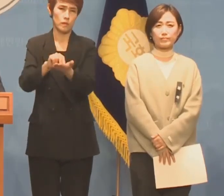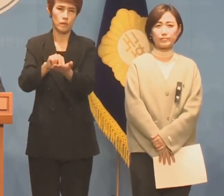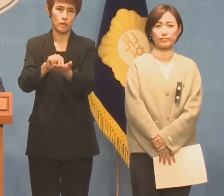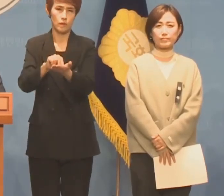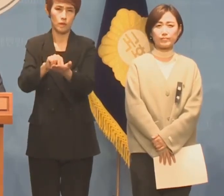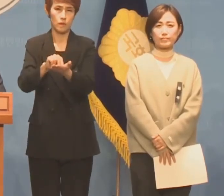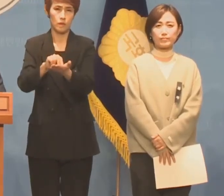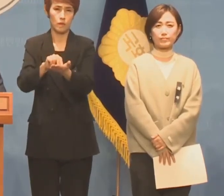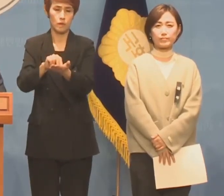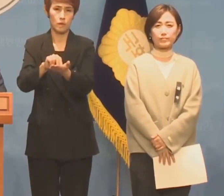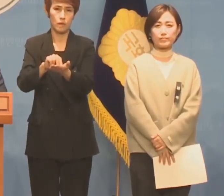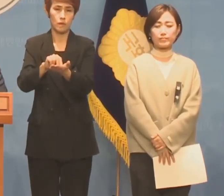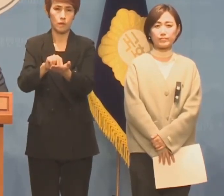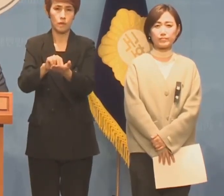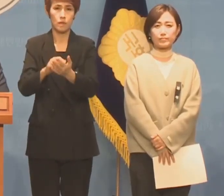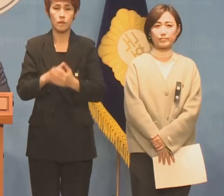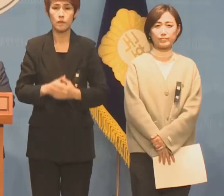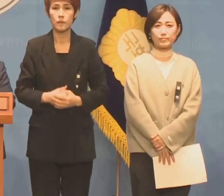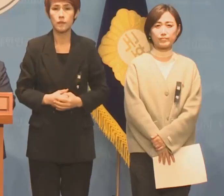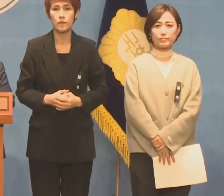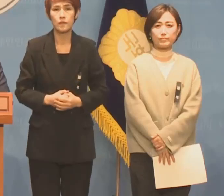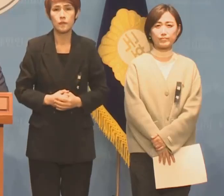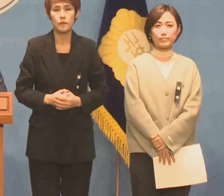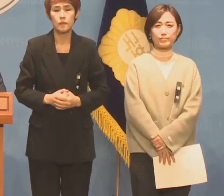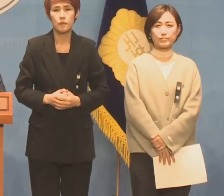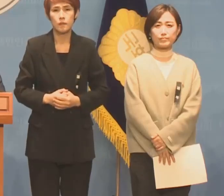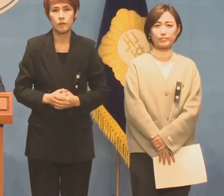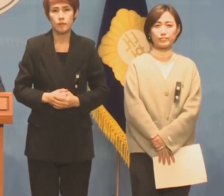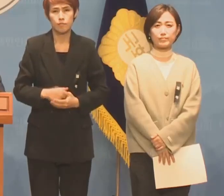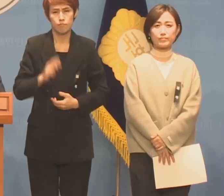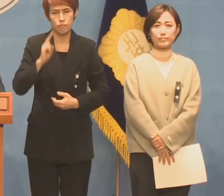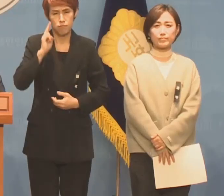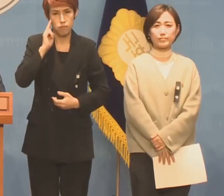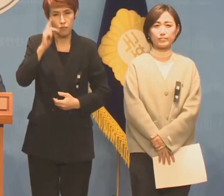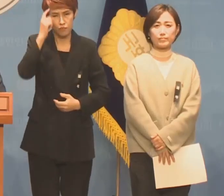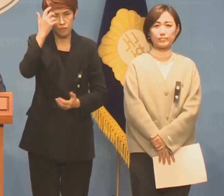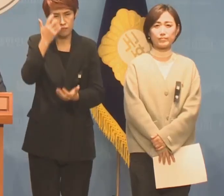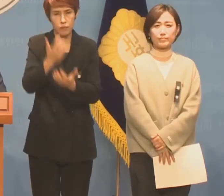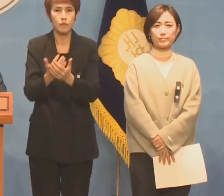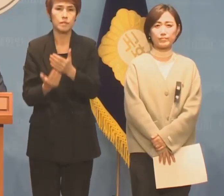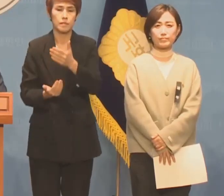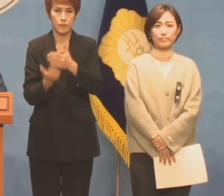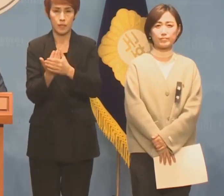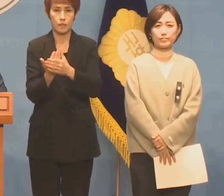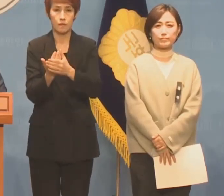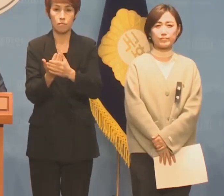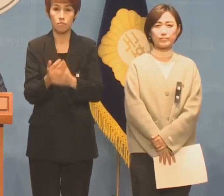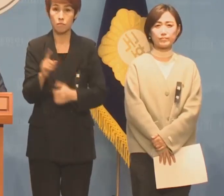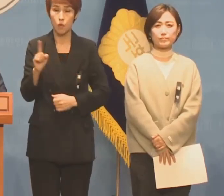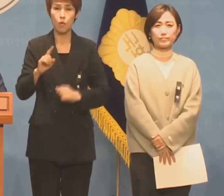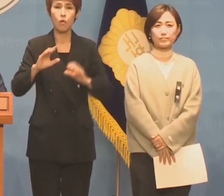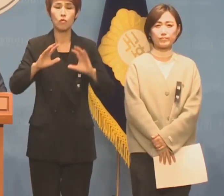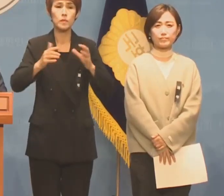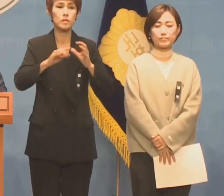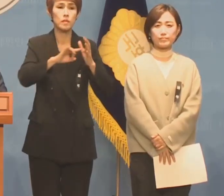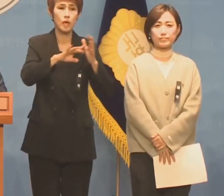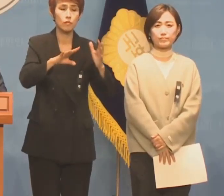학술 한류 사업과 관련한 엄청난 일이 있었죠. 우리 국민의